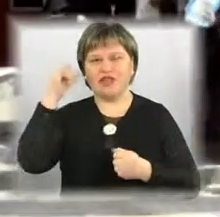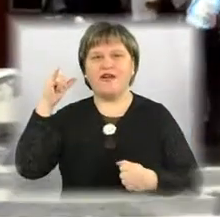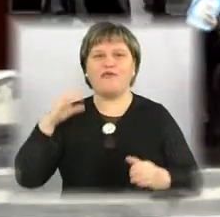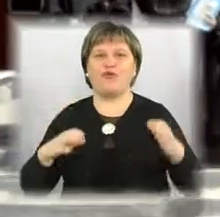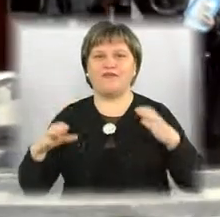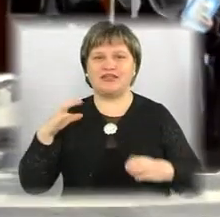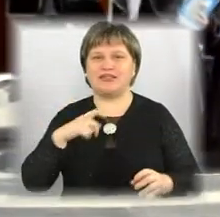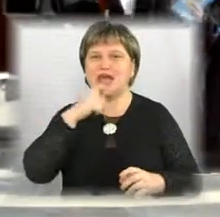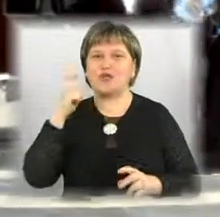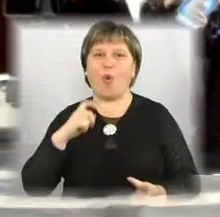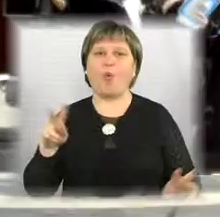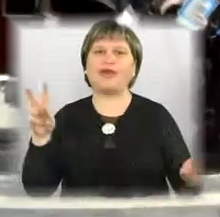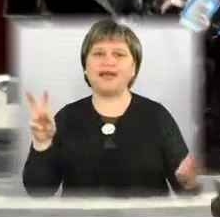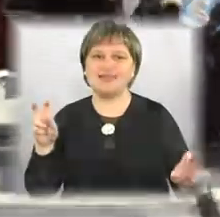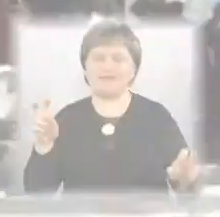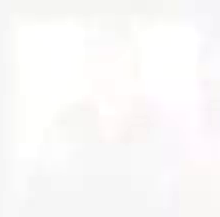Університету України.